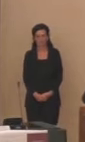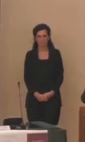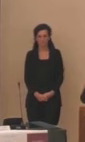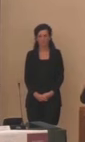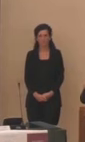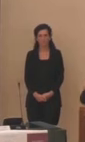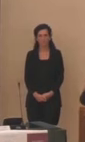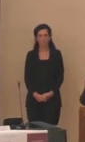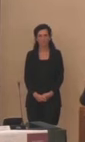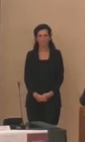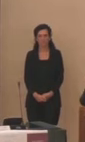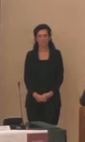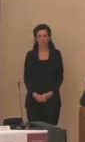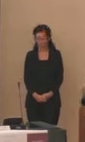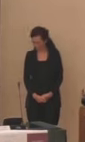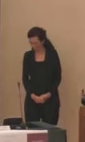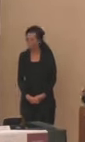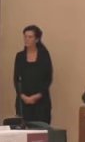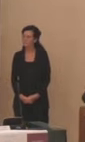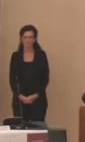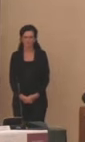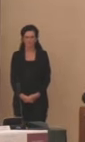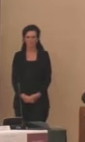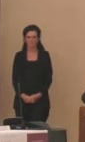Roberto, le diapositive.